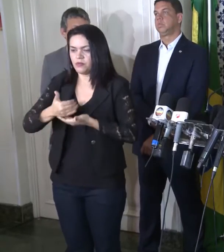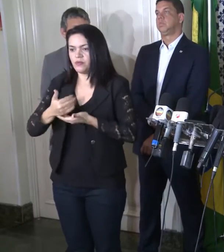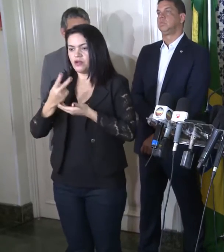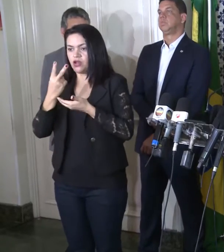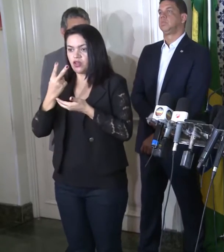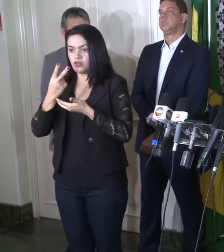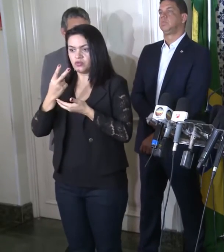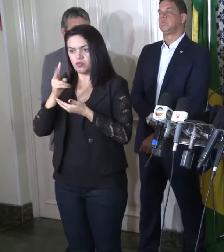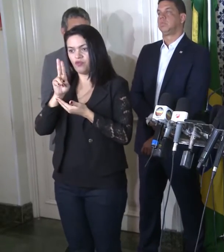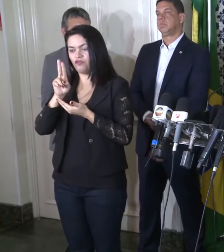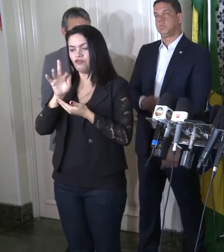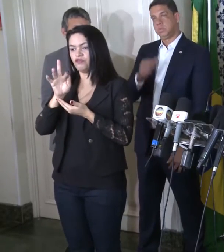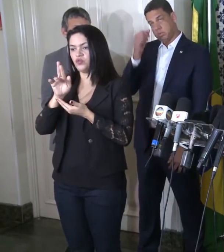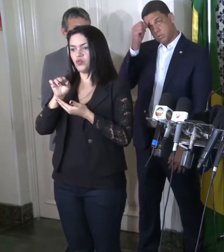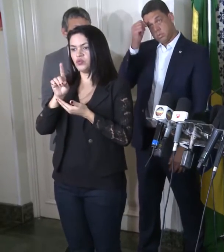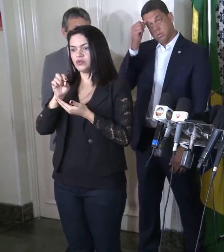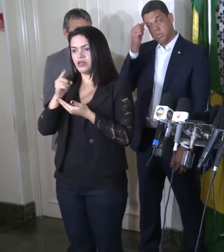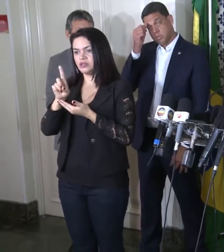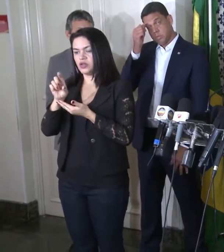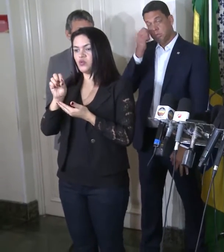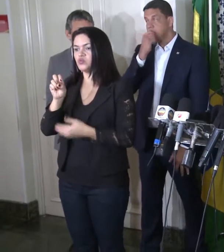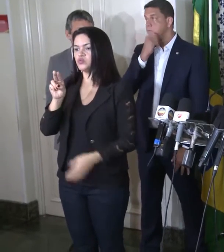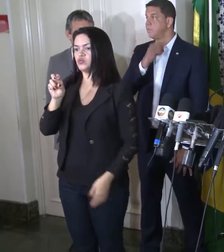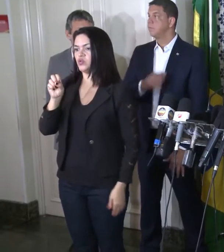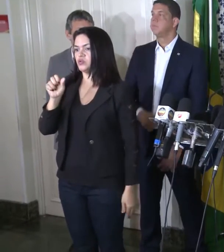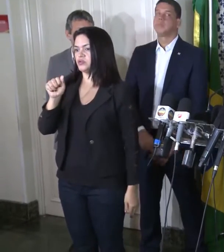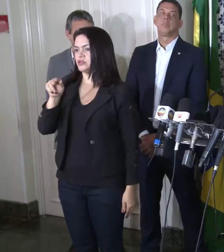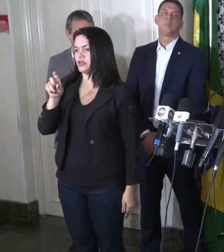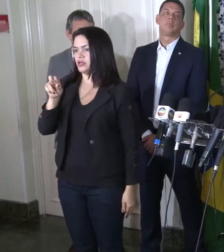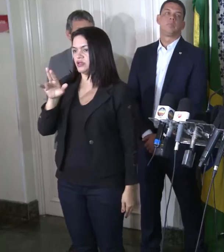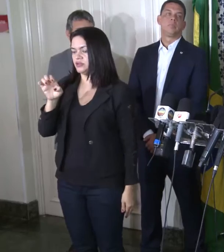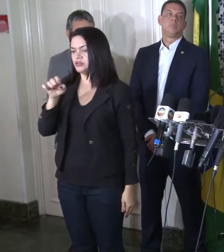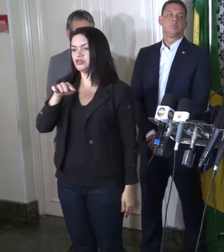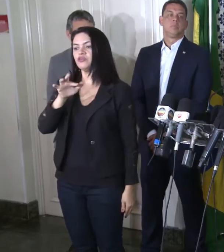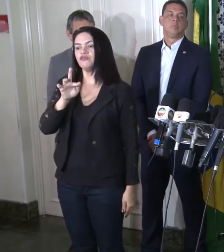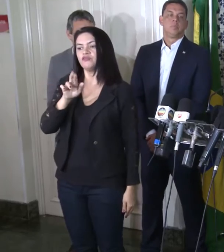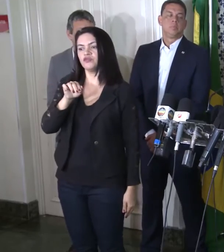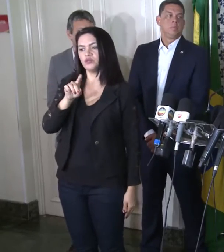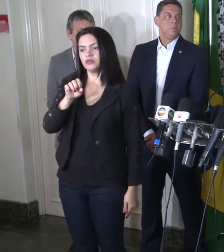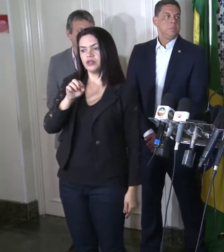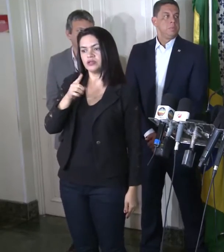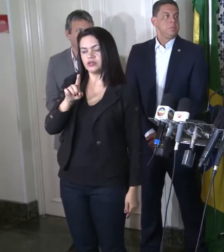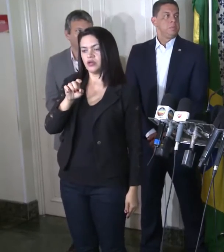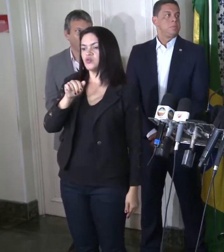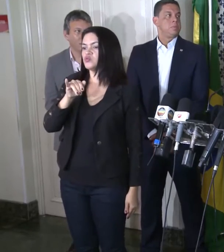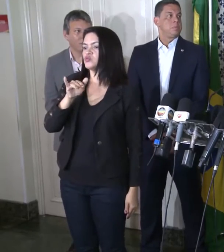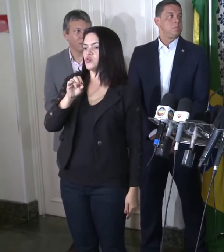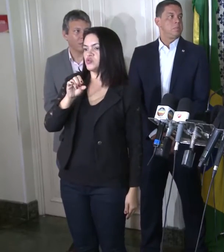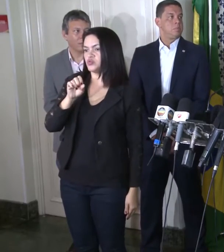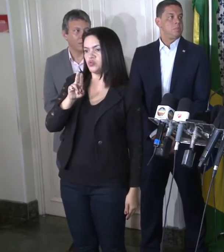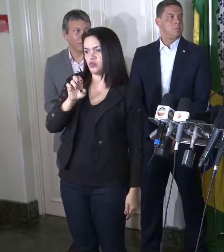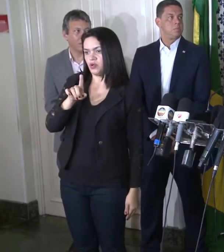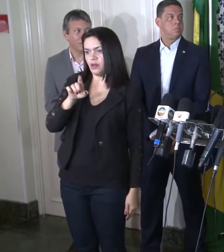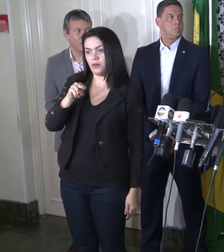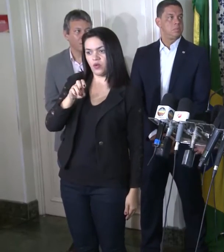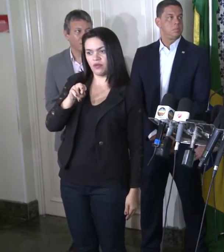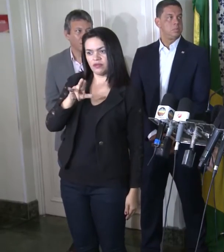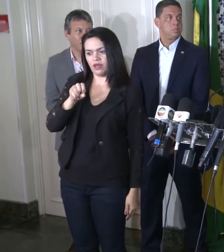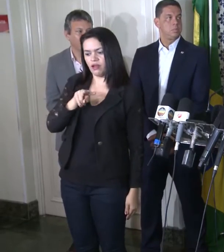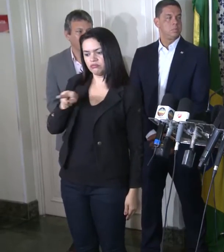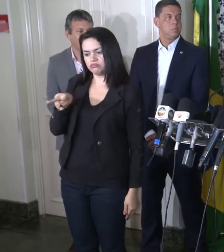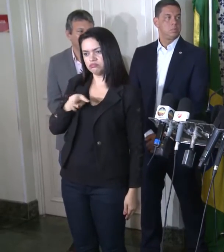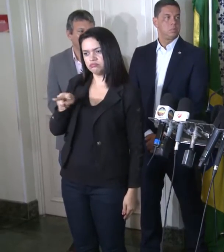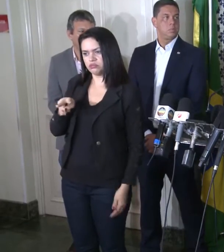Universidade Federal do Maranhão, que é a Fundação Sousandra e a Fundação Josué Montelli, para que elas pudessem capitanear um processo